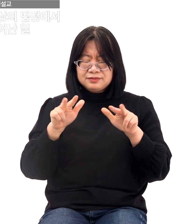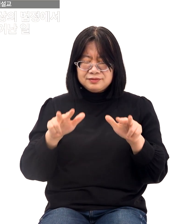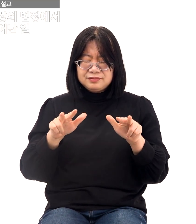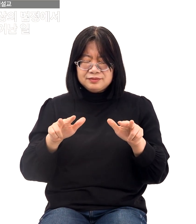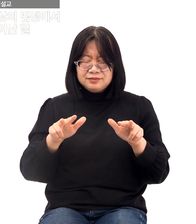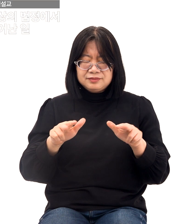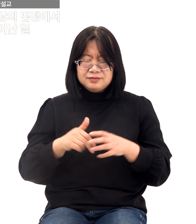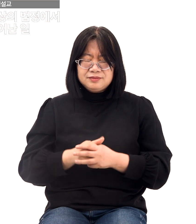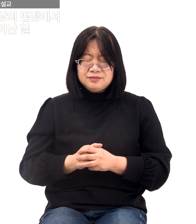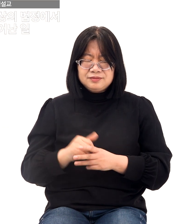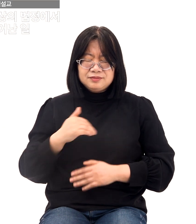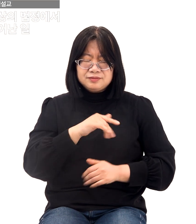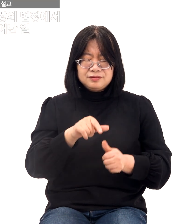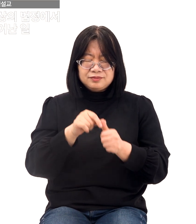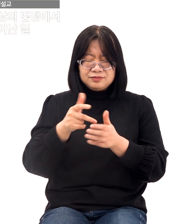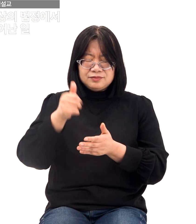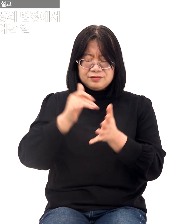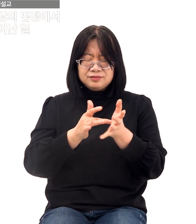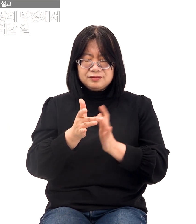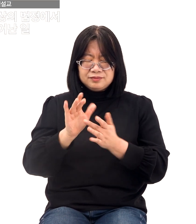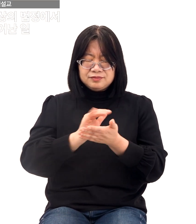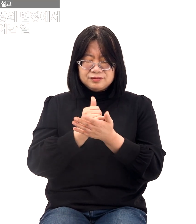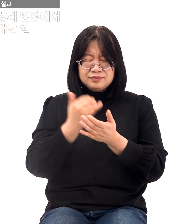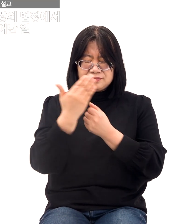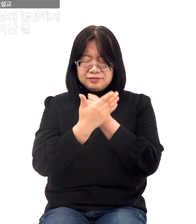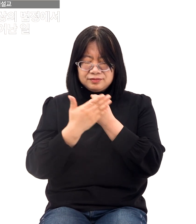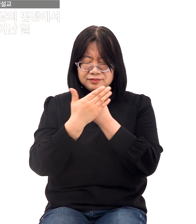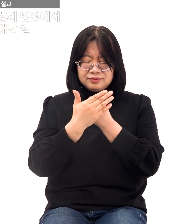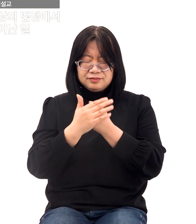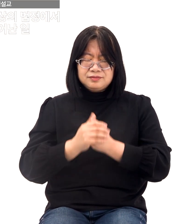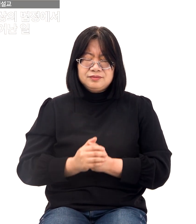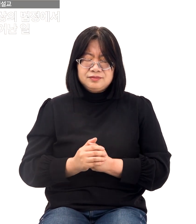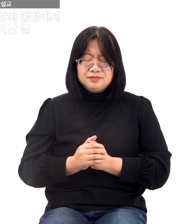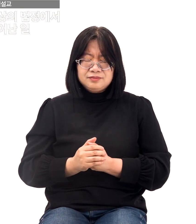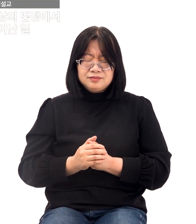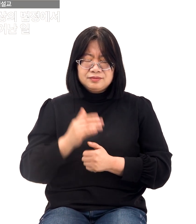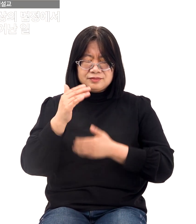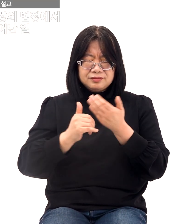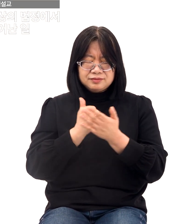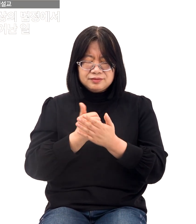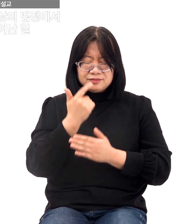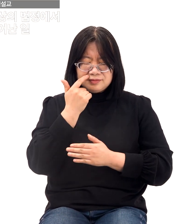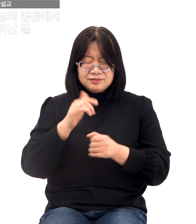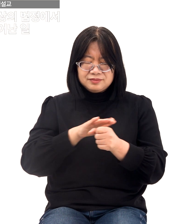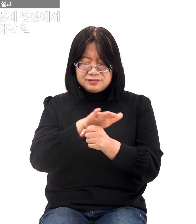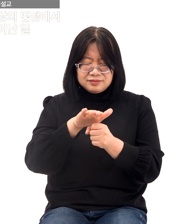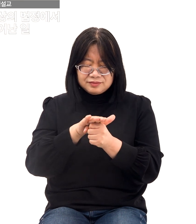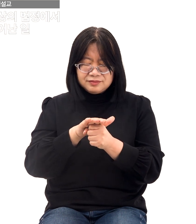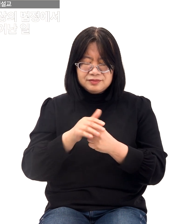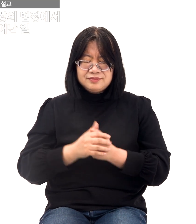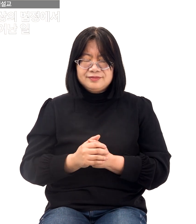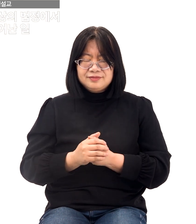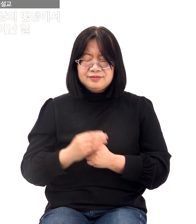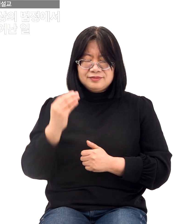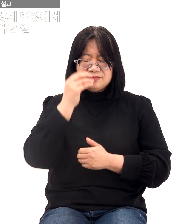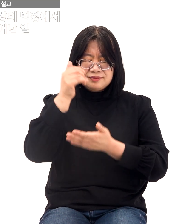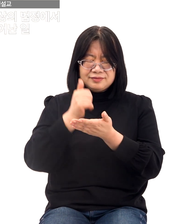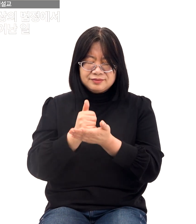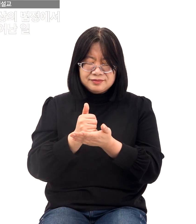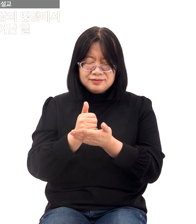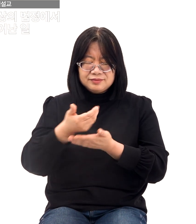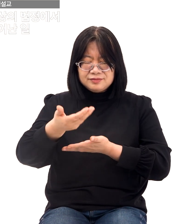지금은 우리 구주 예수 그리스도의 은혜와 하나님 아버지의 사랑과